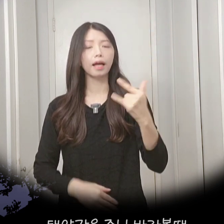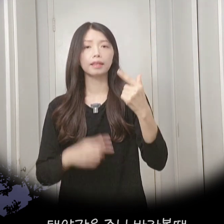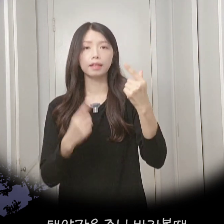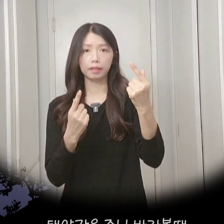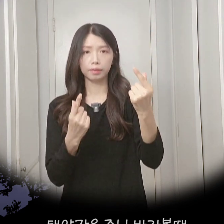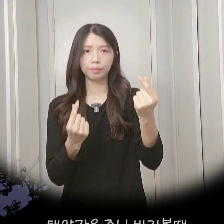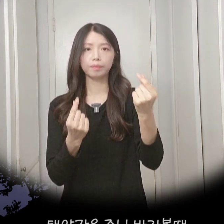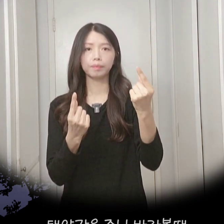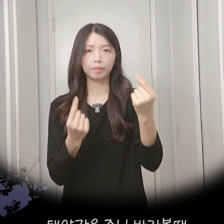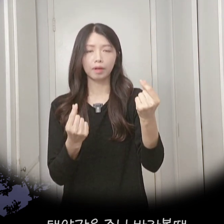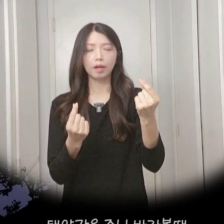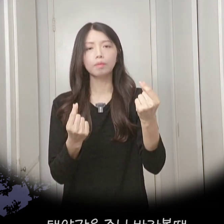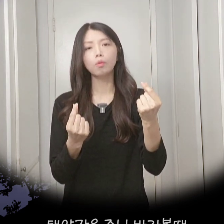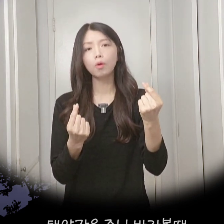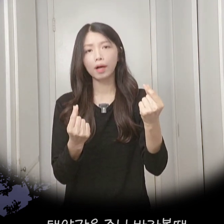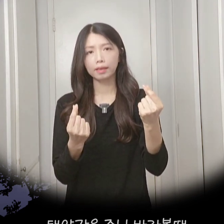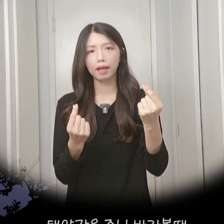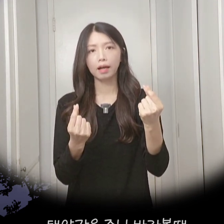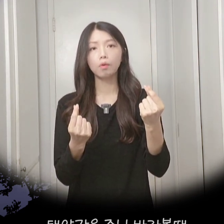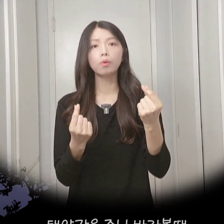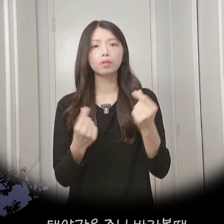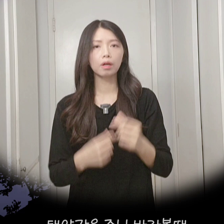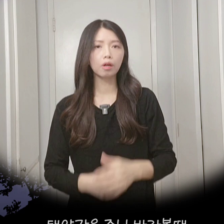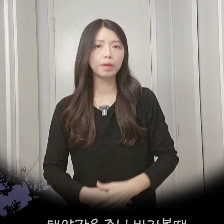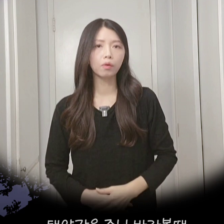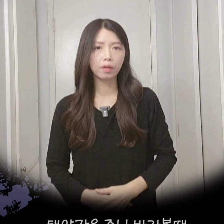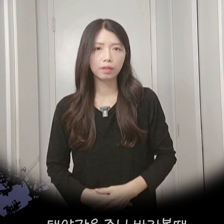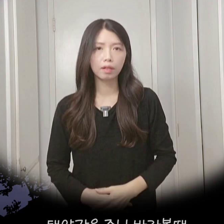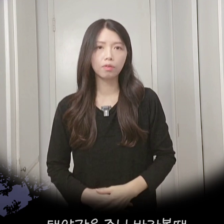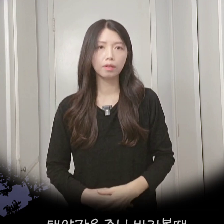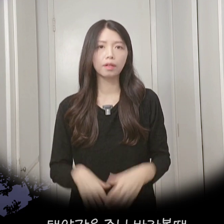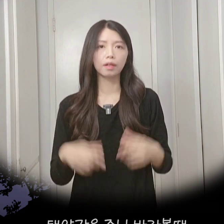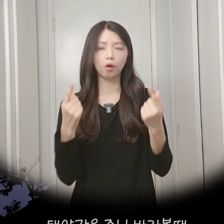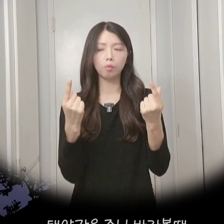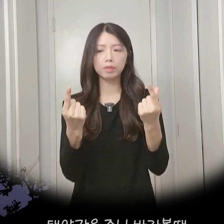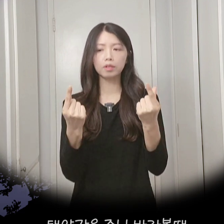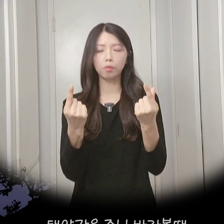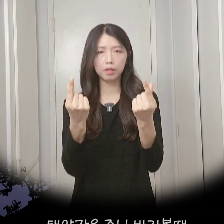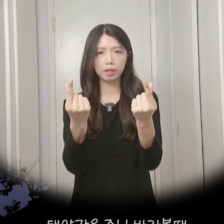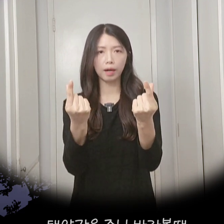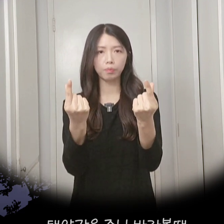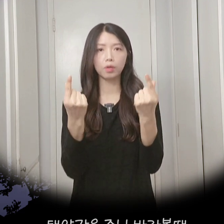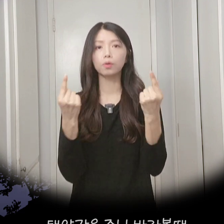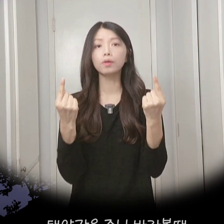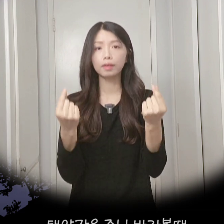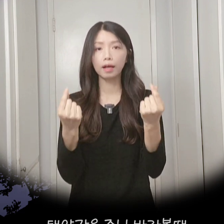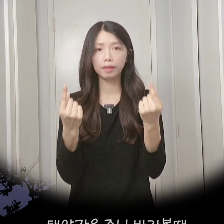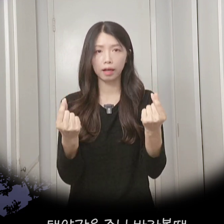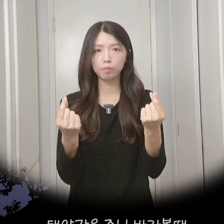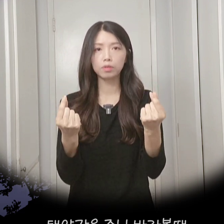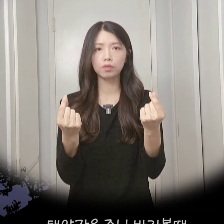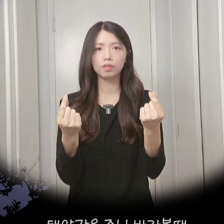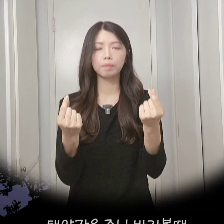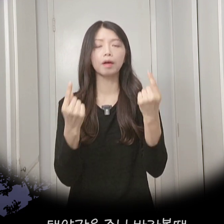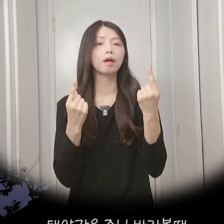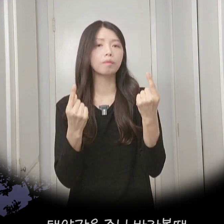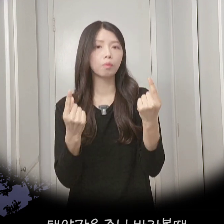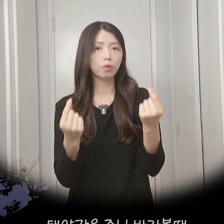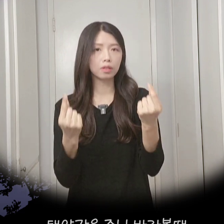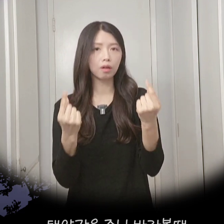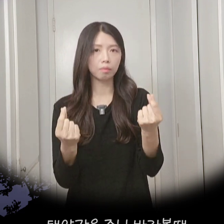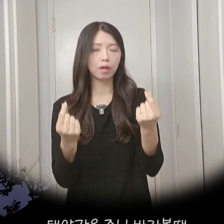태양 같은 뭐뭐 같다, 뭐뭐처럼이라고 한 뜻의 수어는 엄지검지를 앞뒤로 탁탁